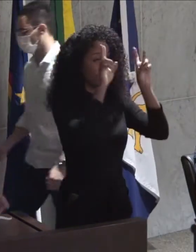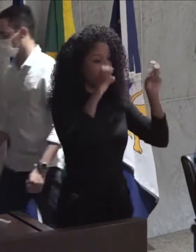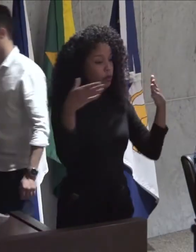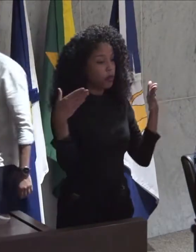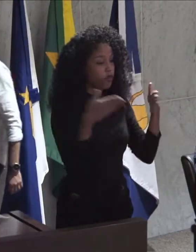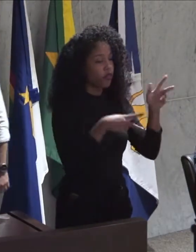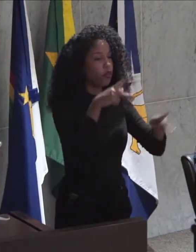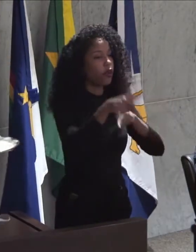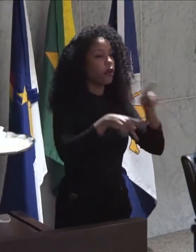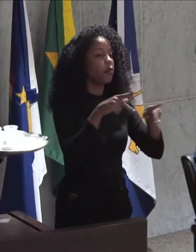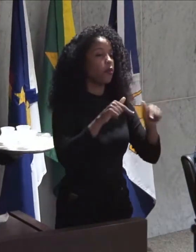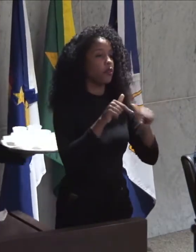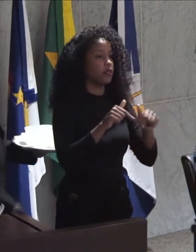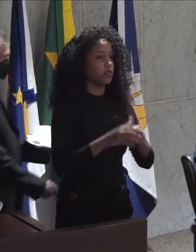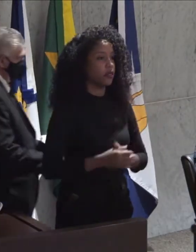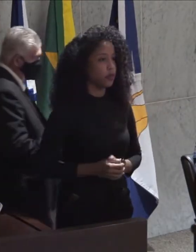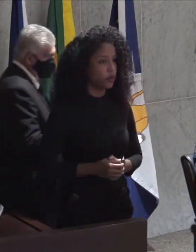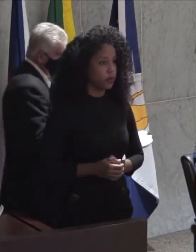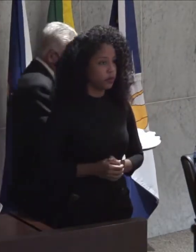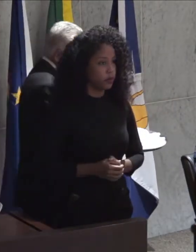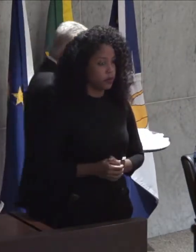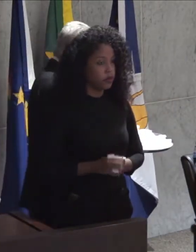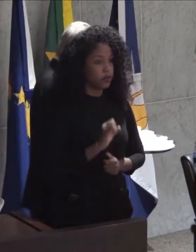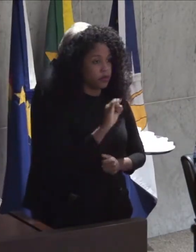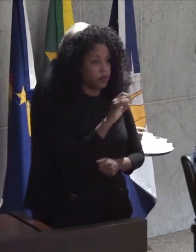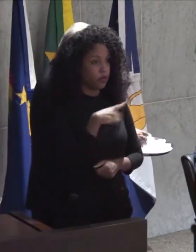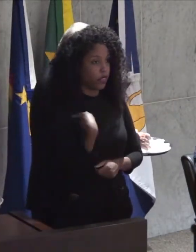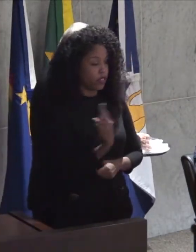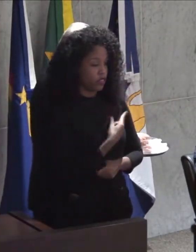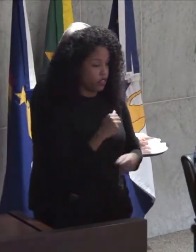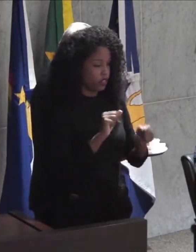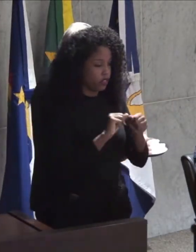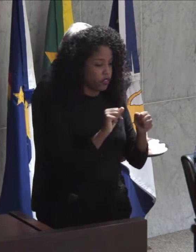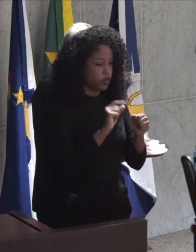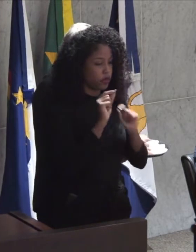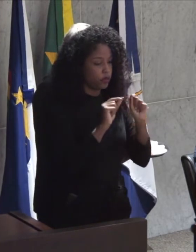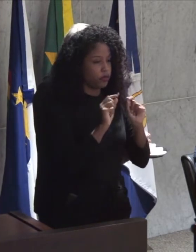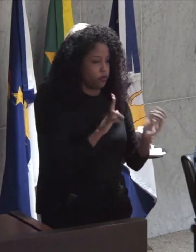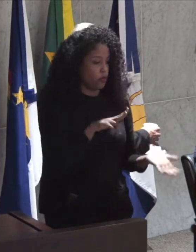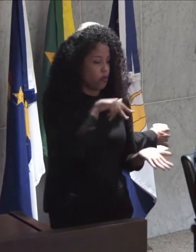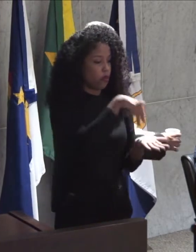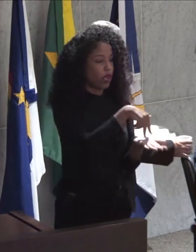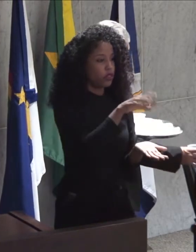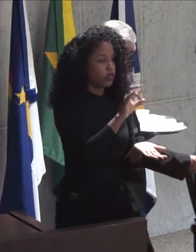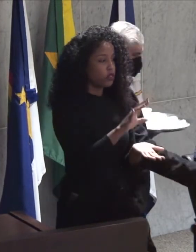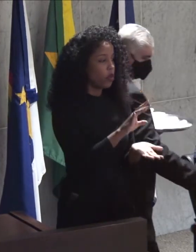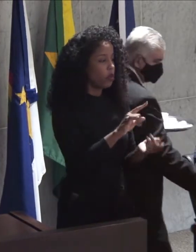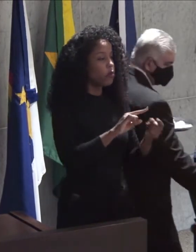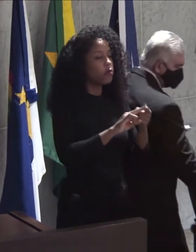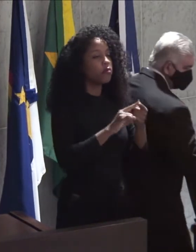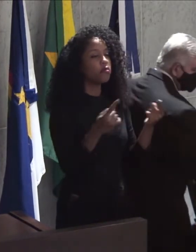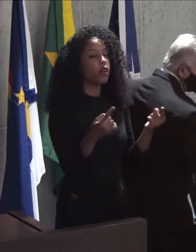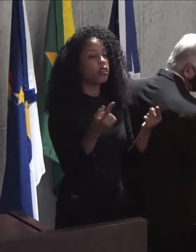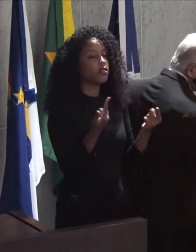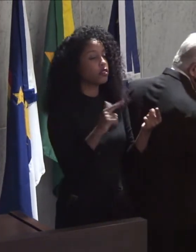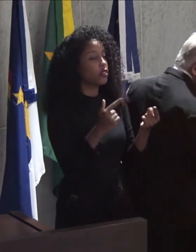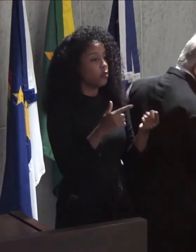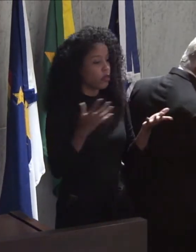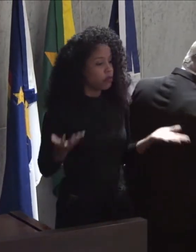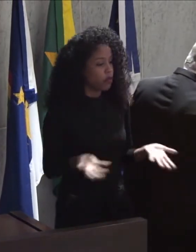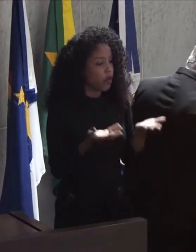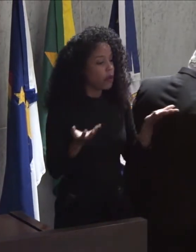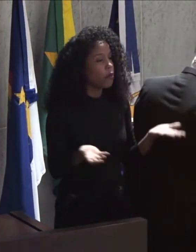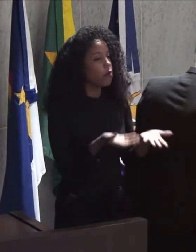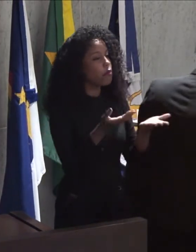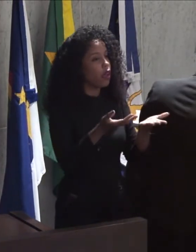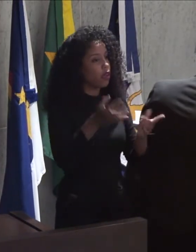povo trabalhador. E se a gente só fizer a resistência e não fizer a busca por conscientizar a